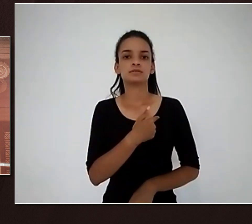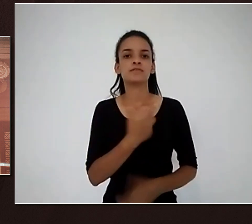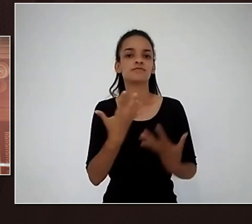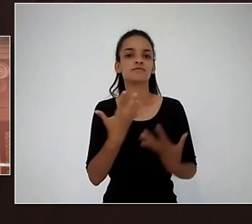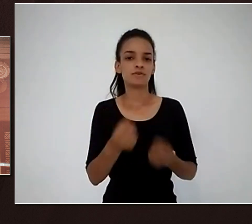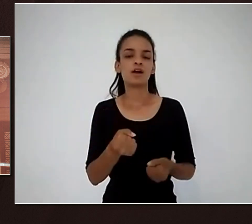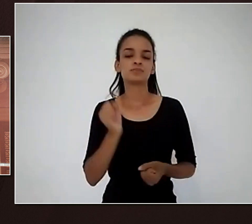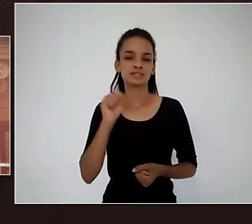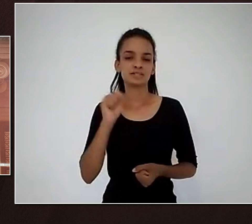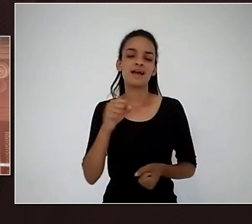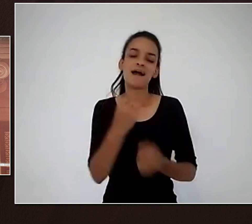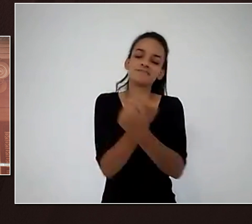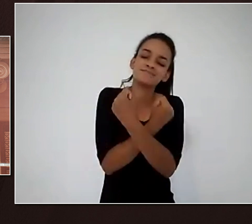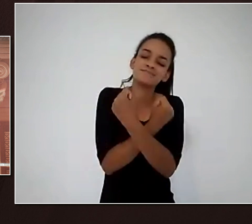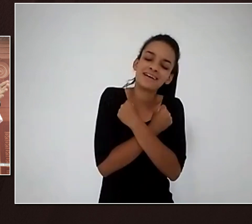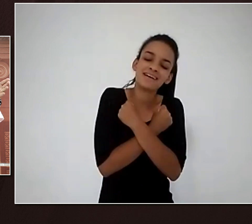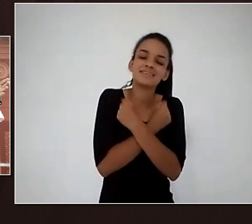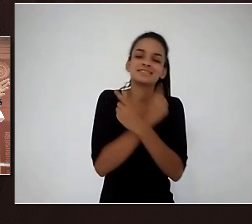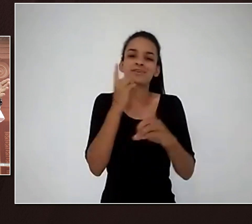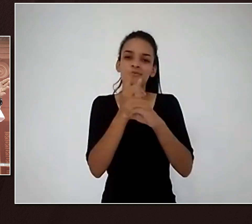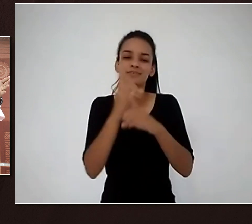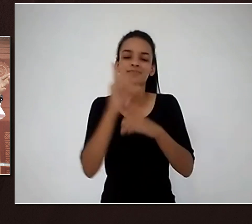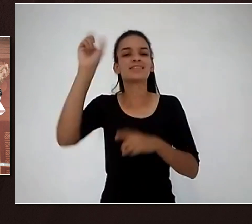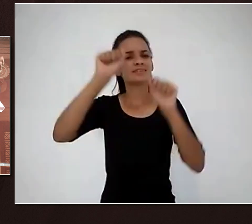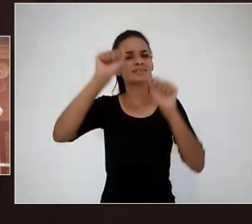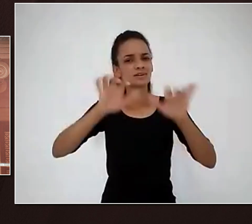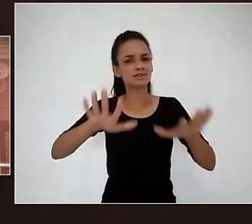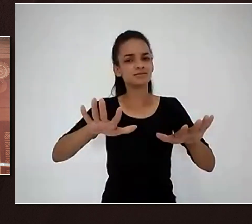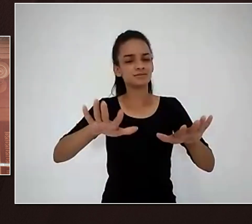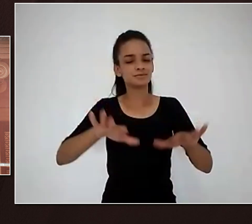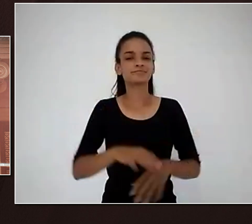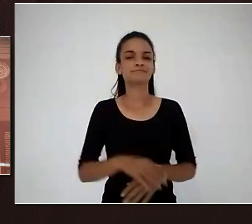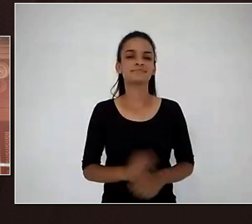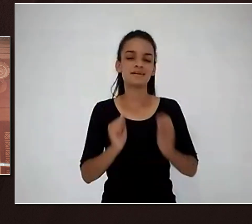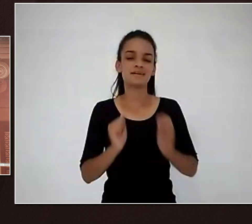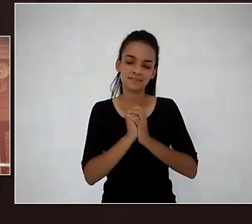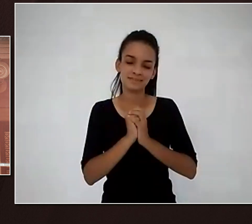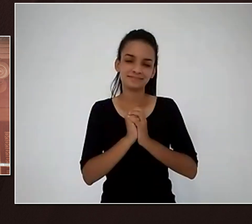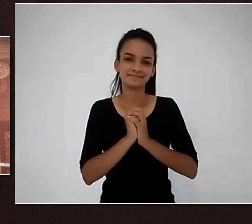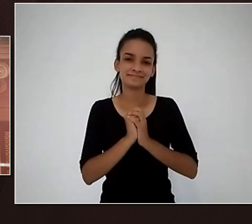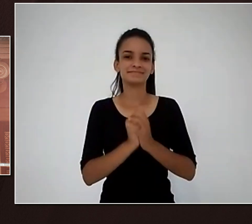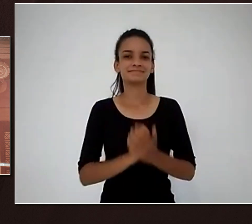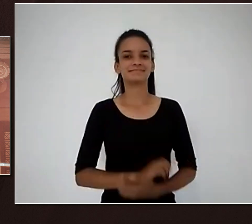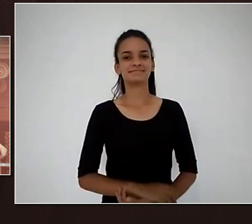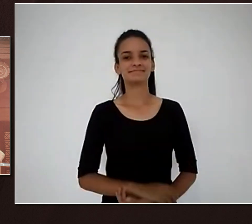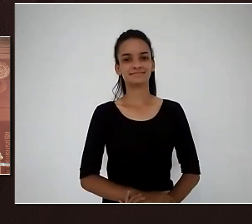vermos novamente. Deus abençoe a todos. Amém.